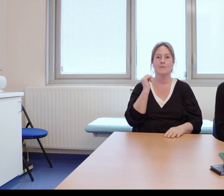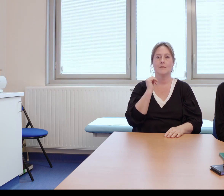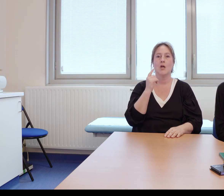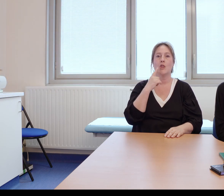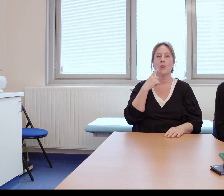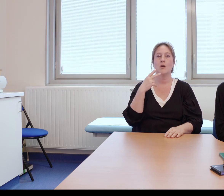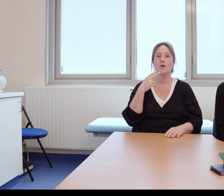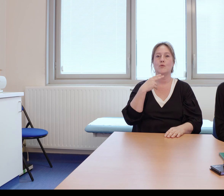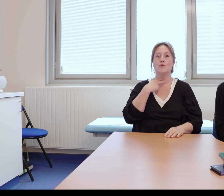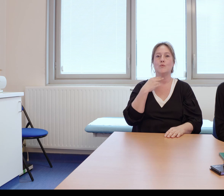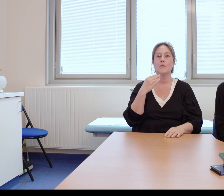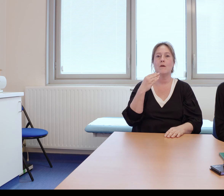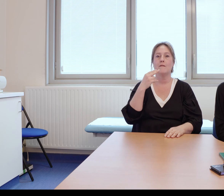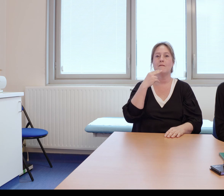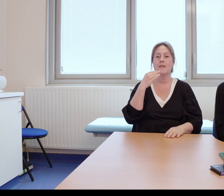dans une veine